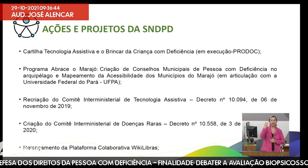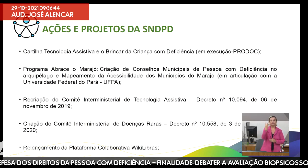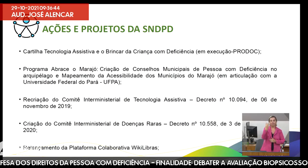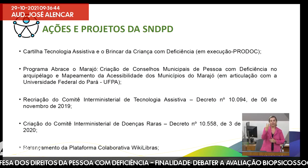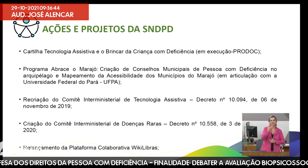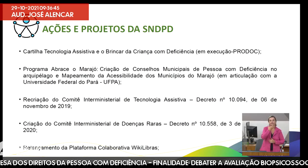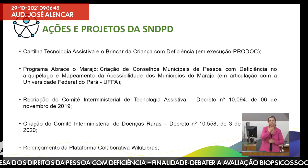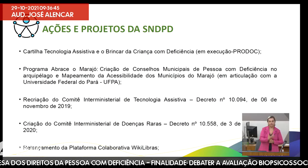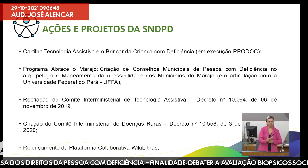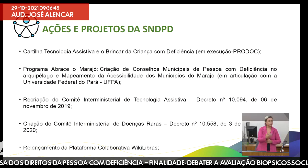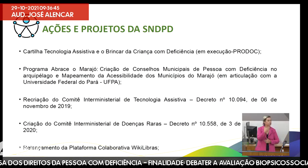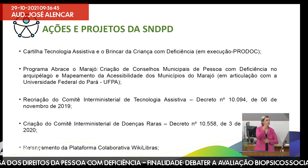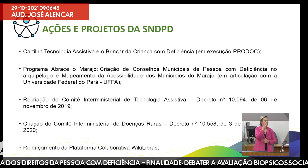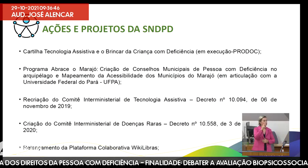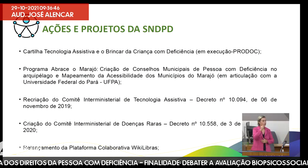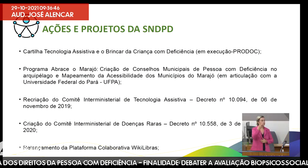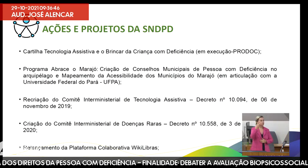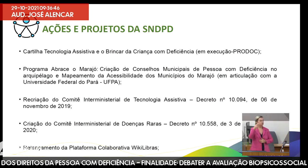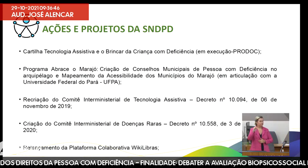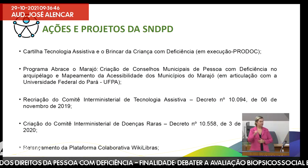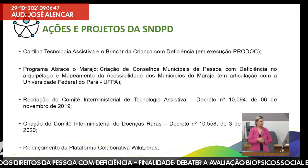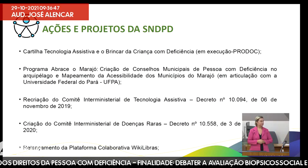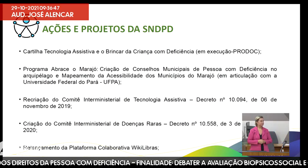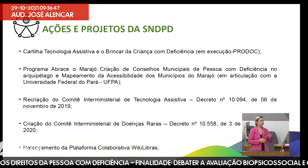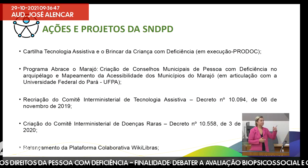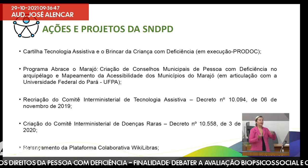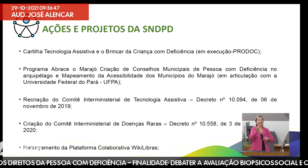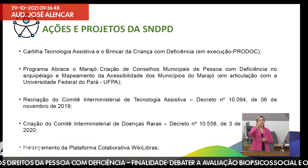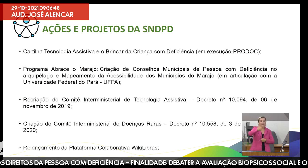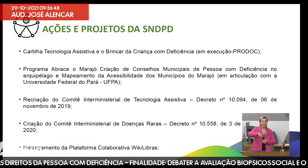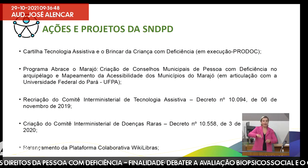10.558, de dezembro de 2020.